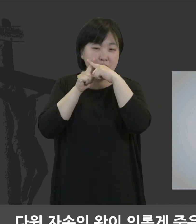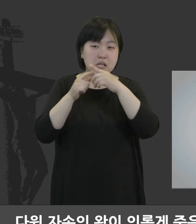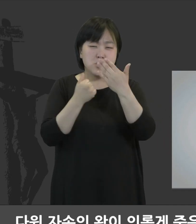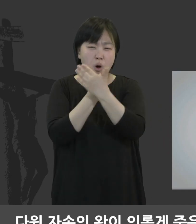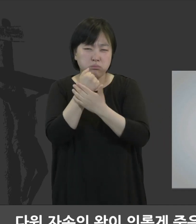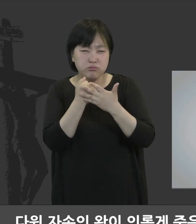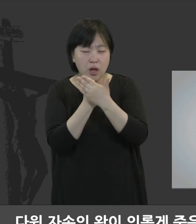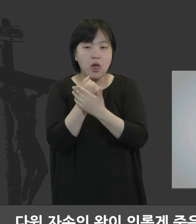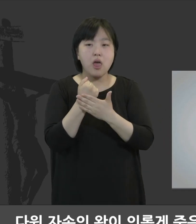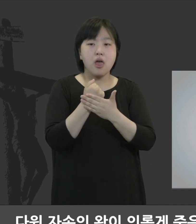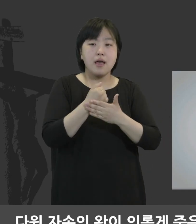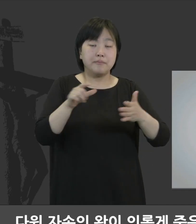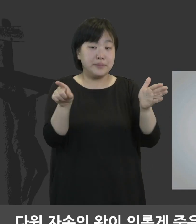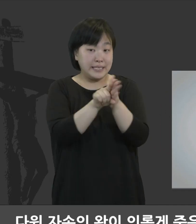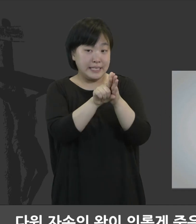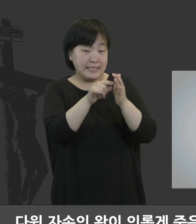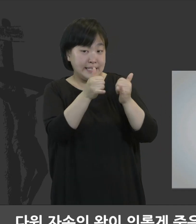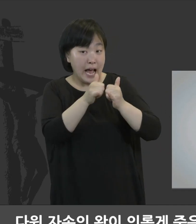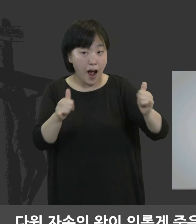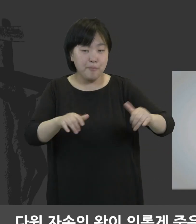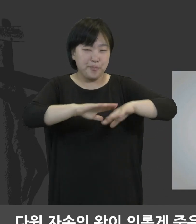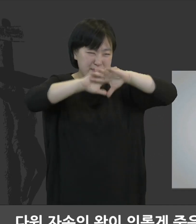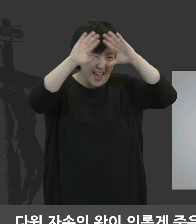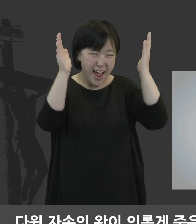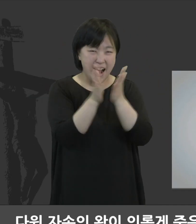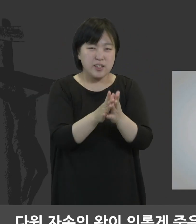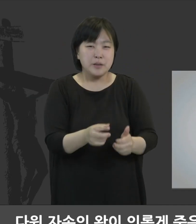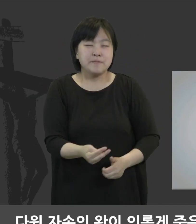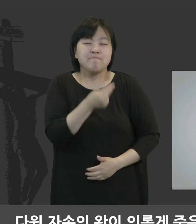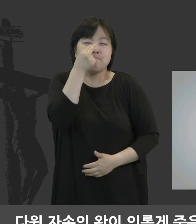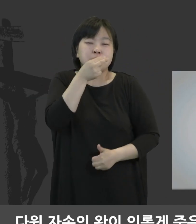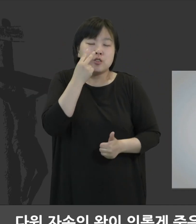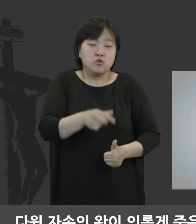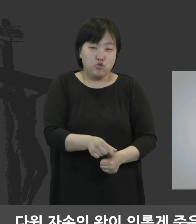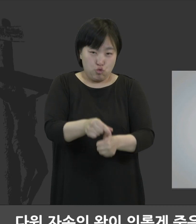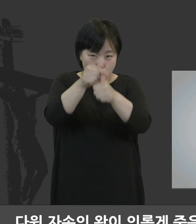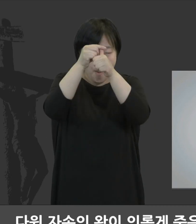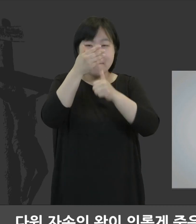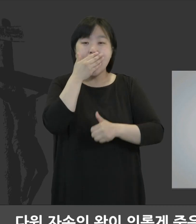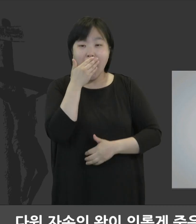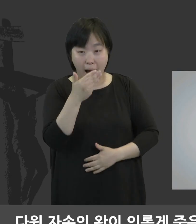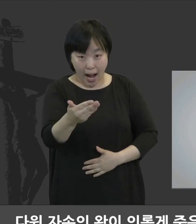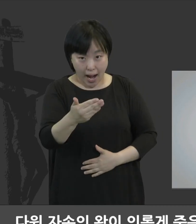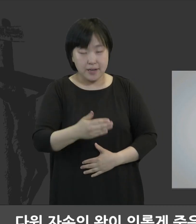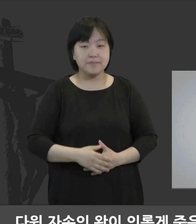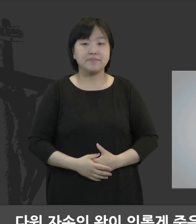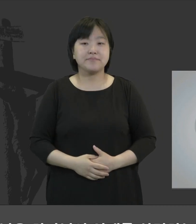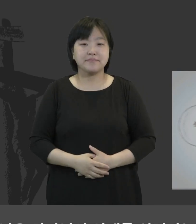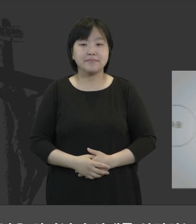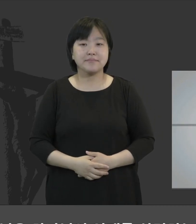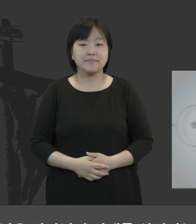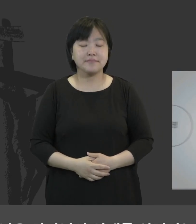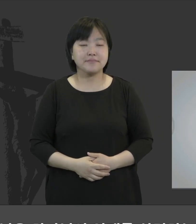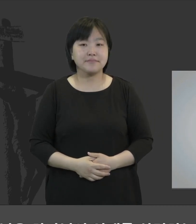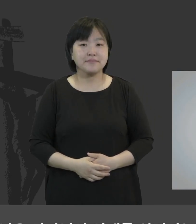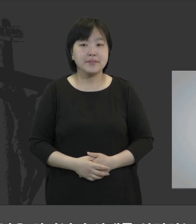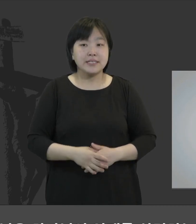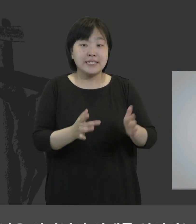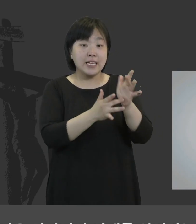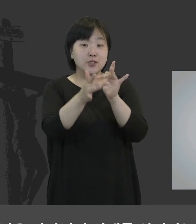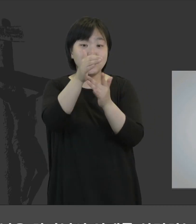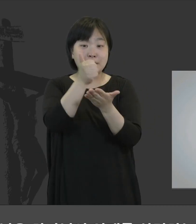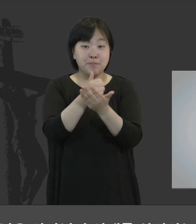왕이 의롭게 죽은 것으로 말미암아 그를 믿는 자들은 모두 생명을 얻게 됐습니다.